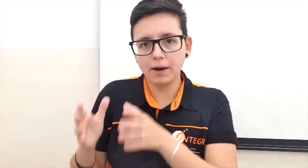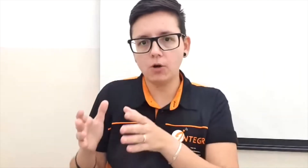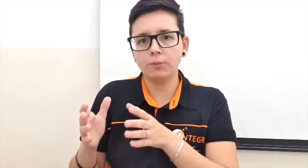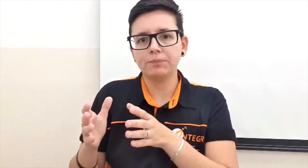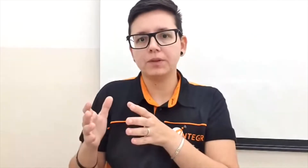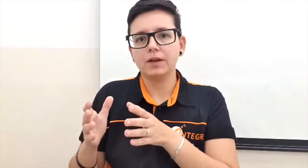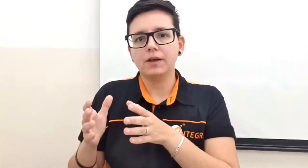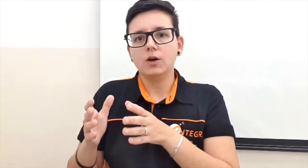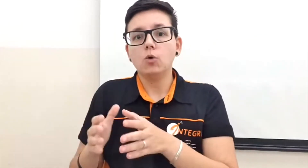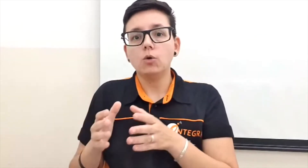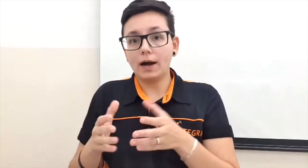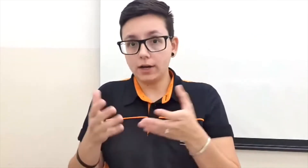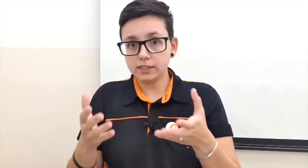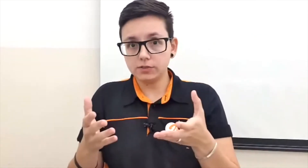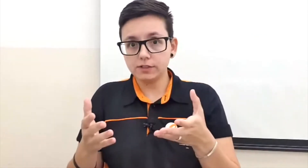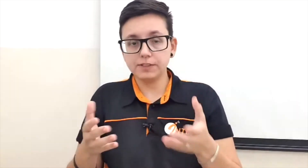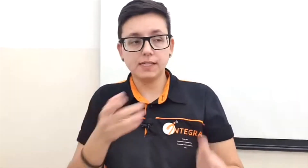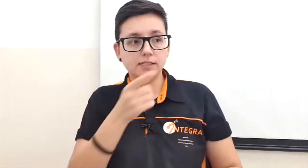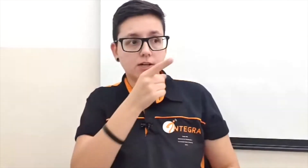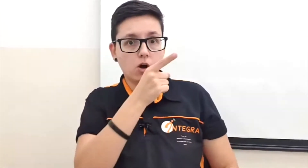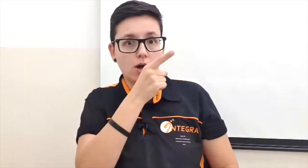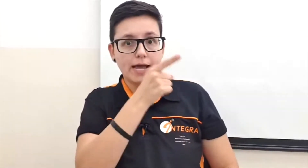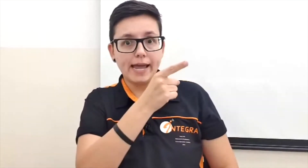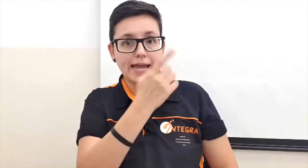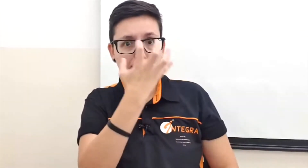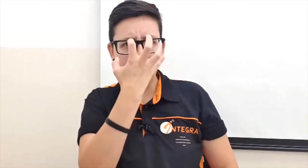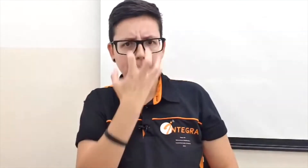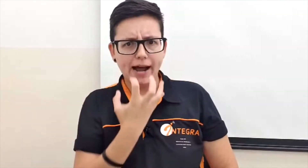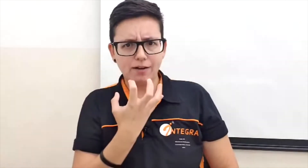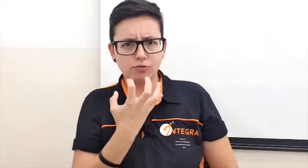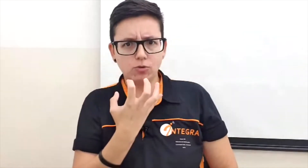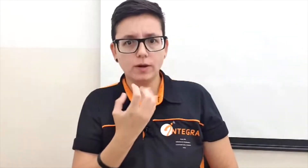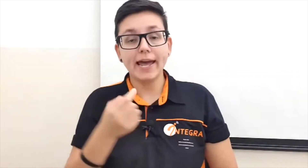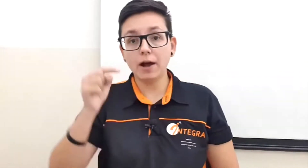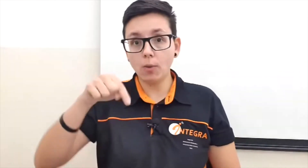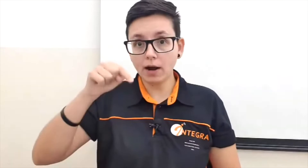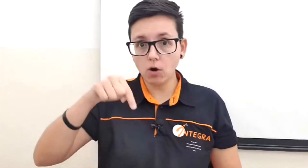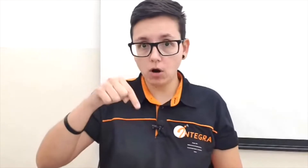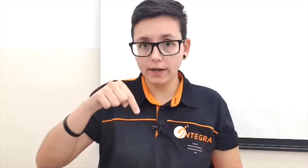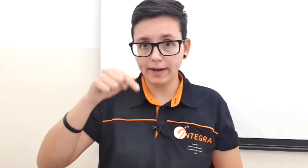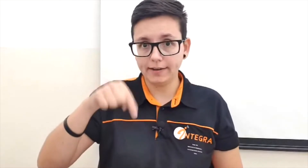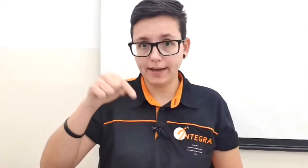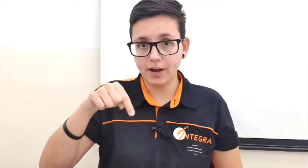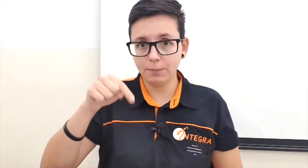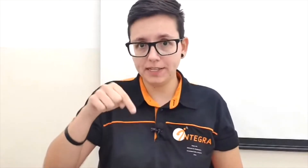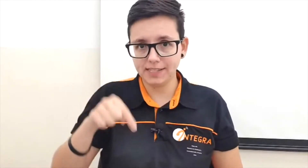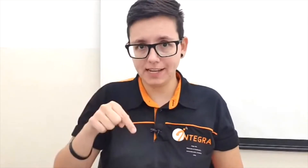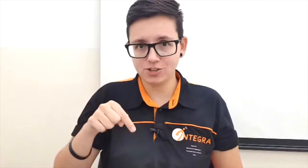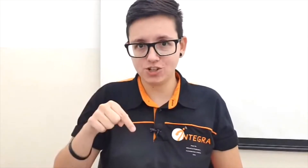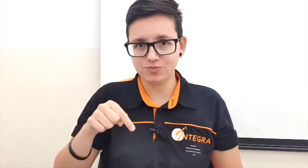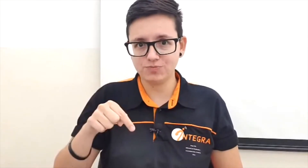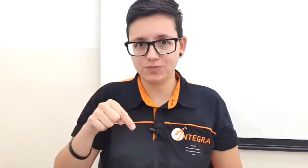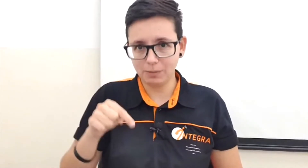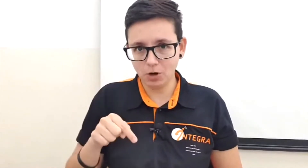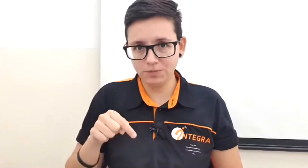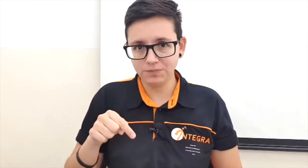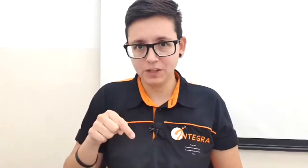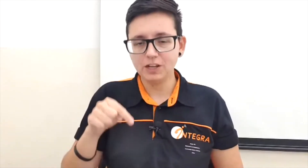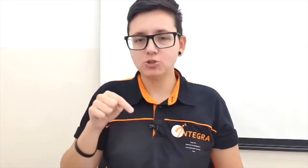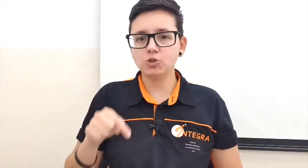verbal. Agora, se você fazer assim, ó, ele bravo, é o agora, é o presente, tá bom? Tudo